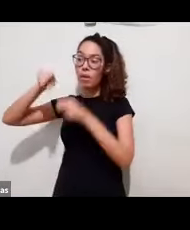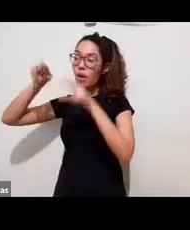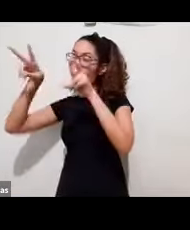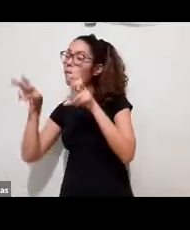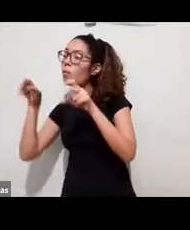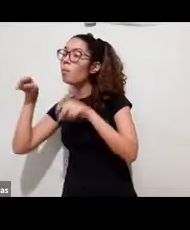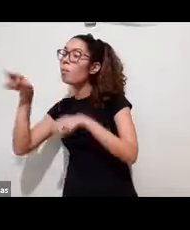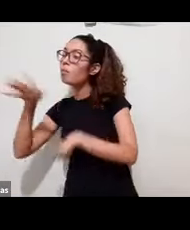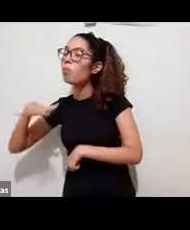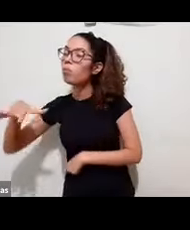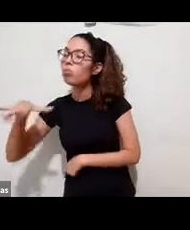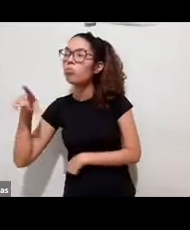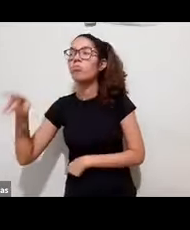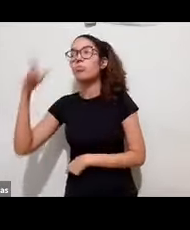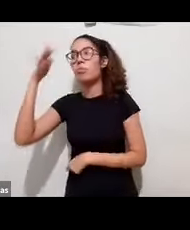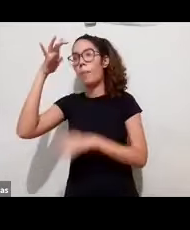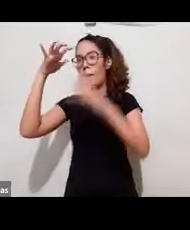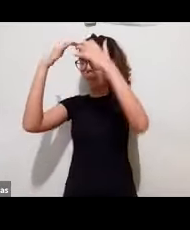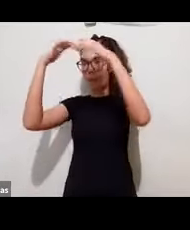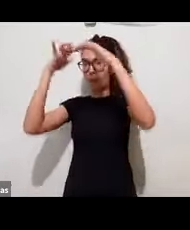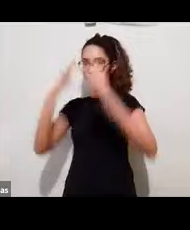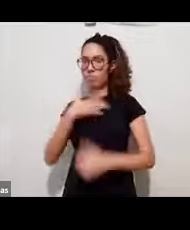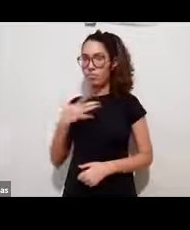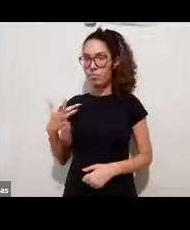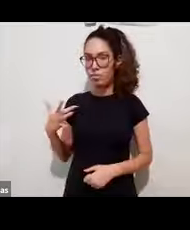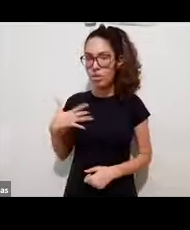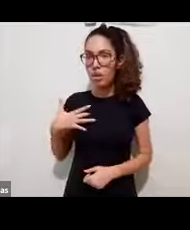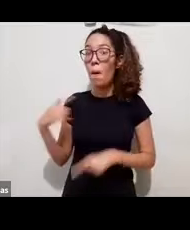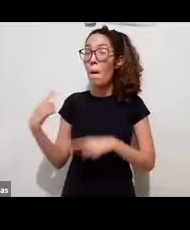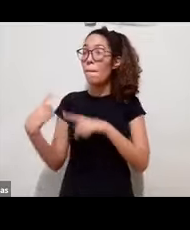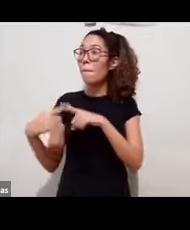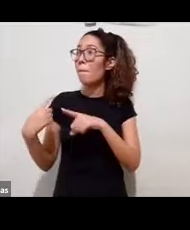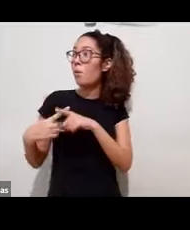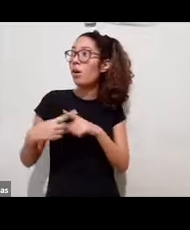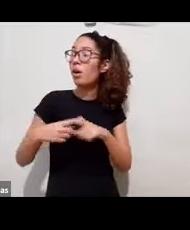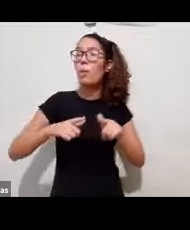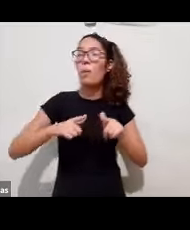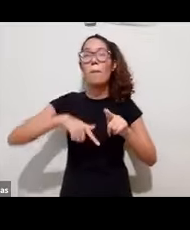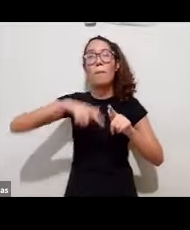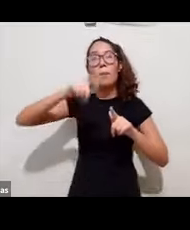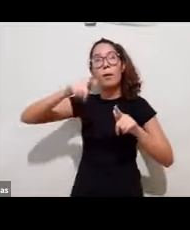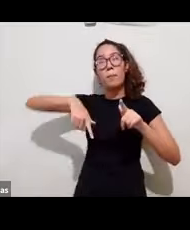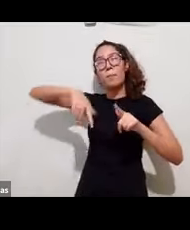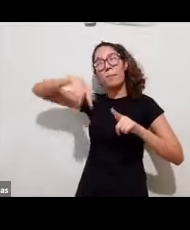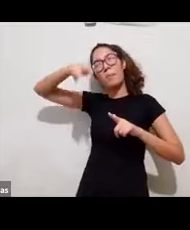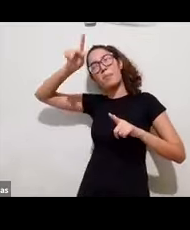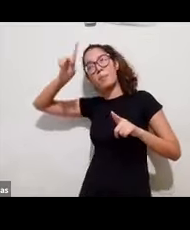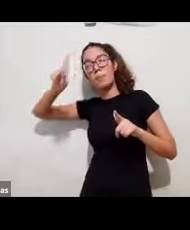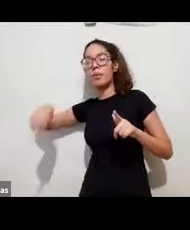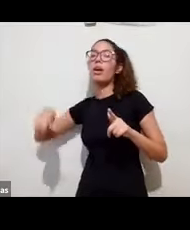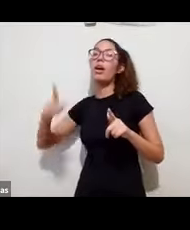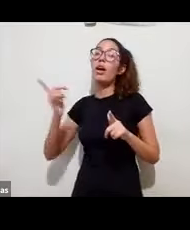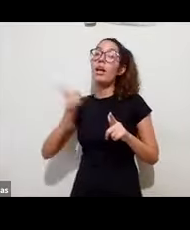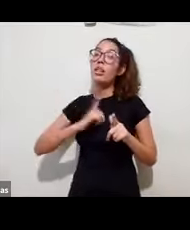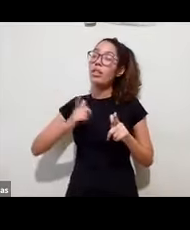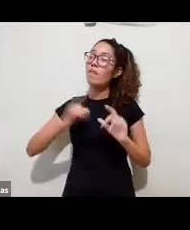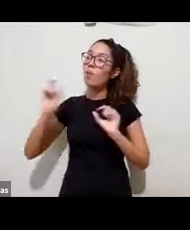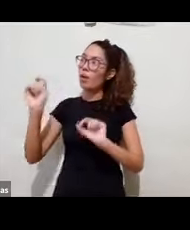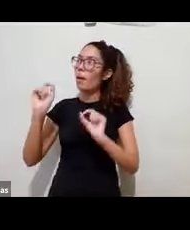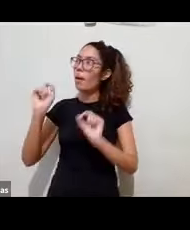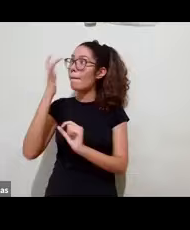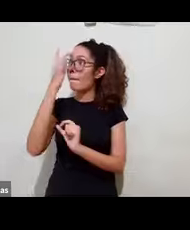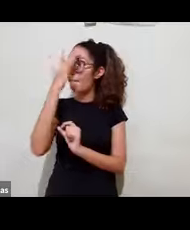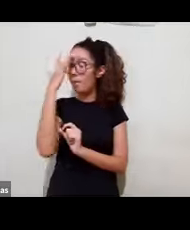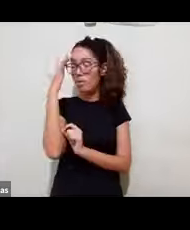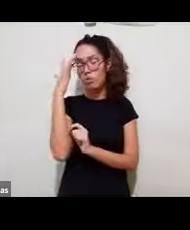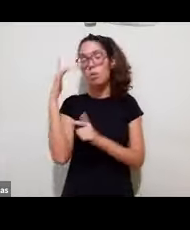assim intrigante, né, porque no auge da pandemia nós não tivemos um aumento do número de crises